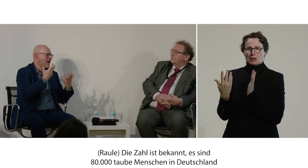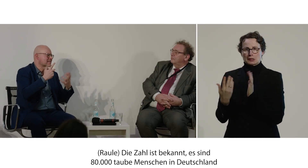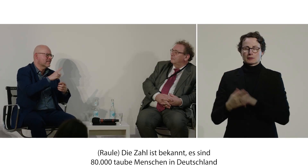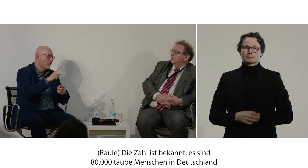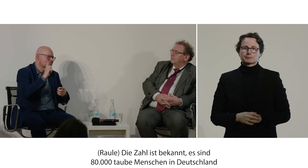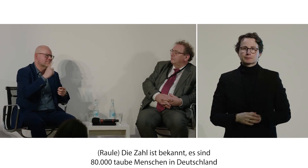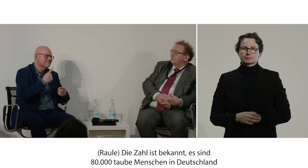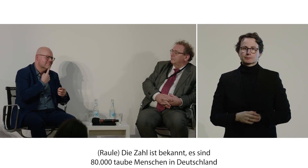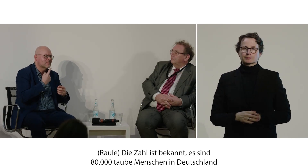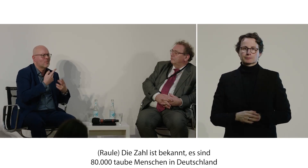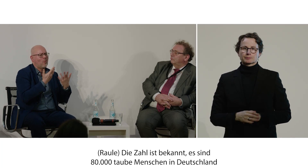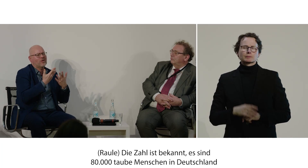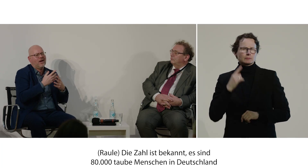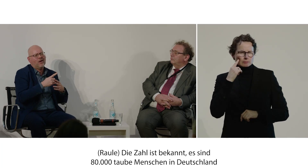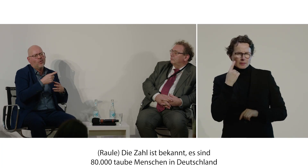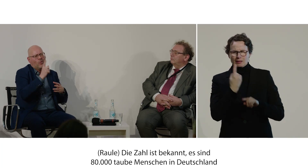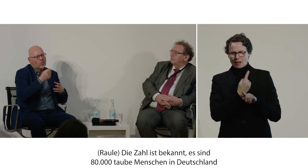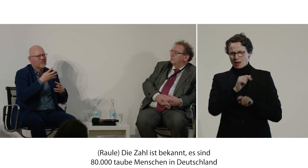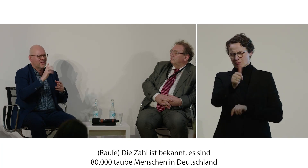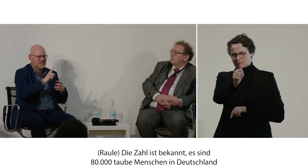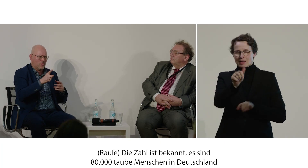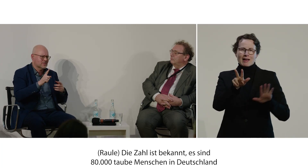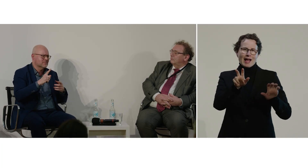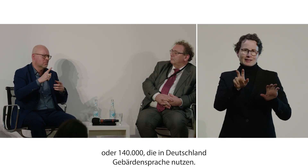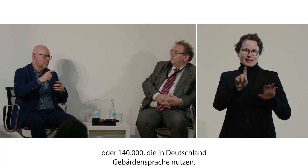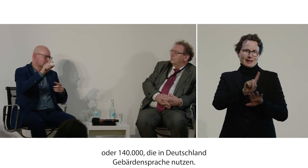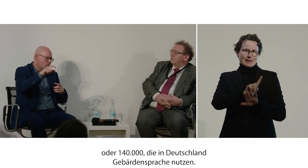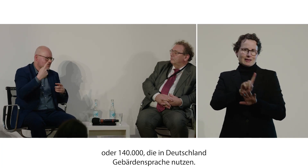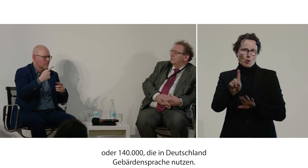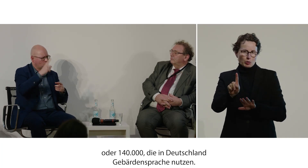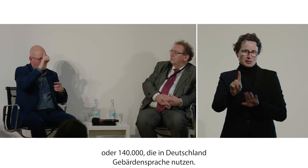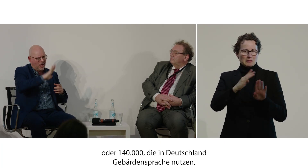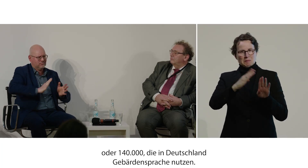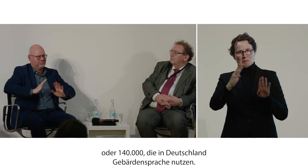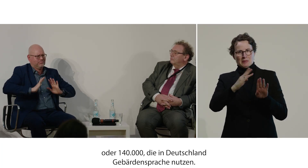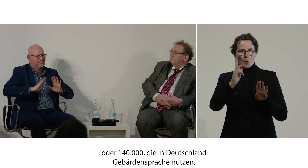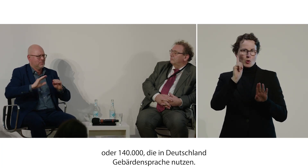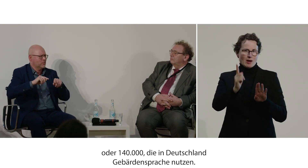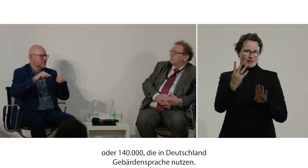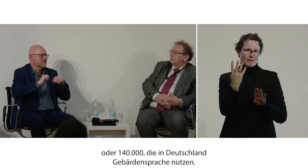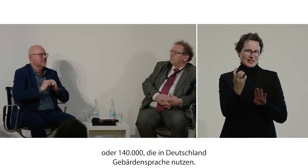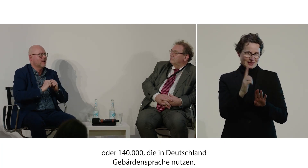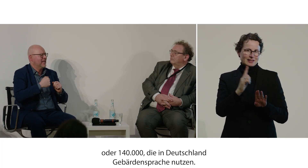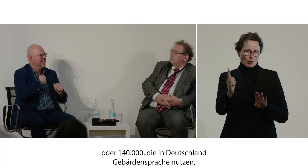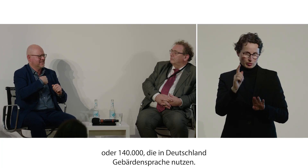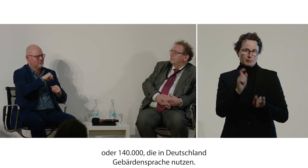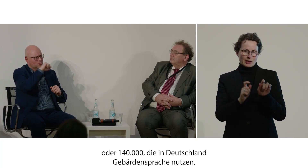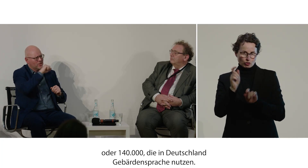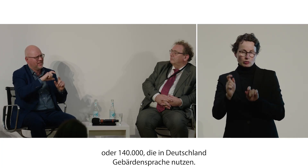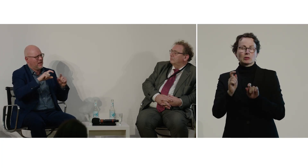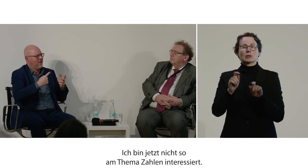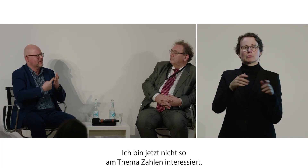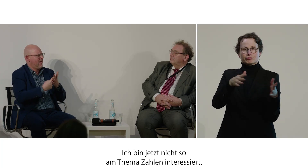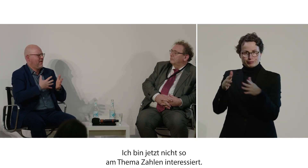Also die Zahl, glaube ich bekannt ist, sind 80.000 taube Menschen in Deutschland oder 140.000, die in Deutschland Gebärdensprache nutzen.